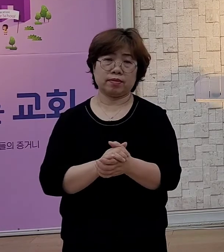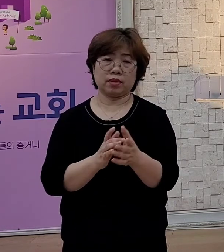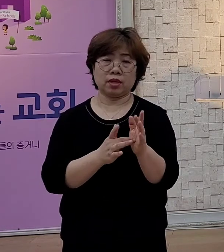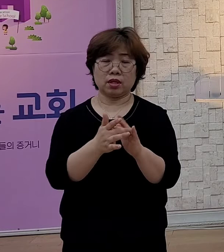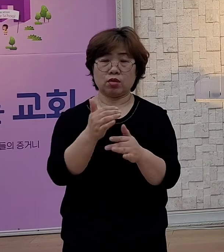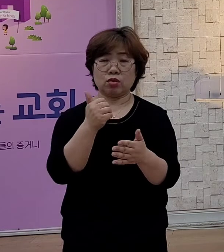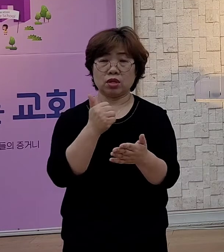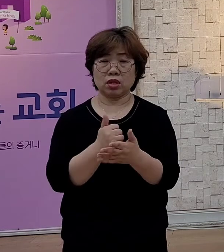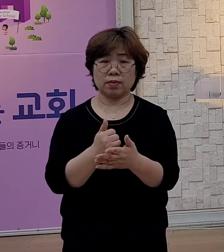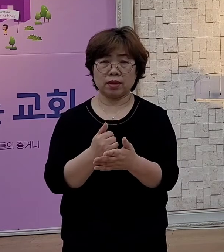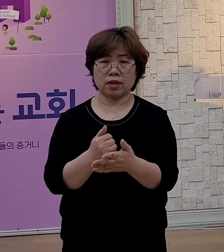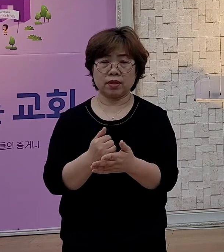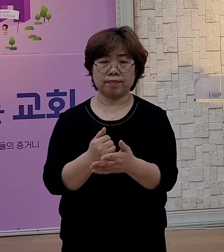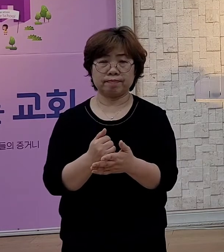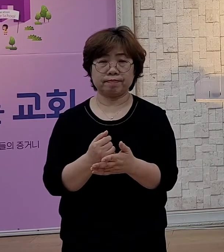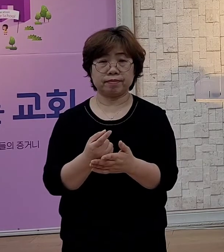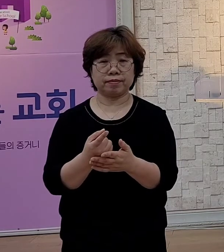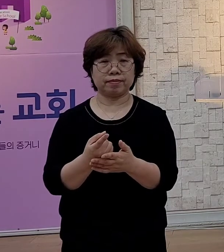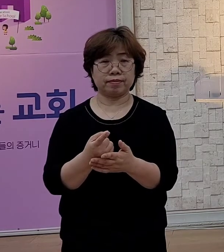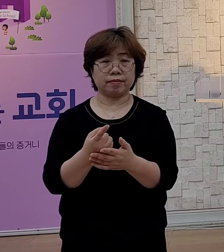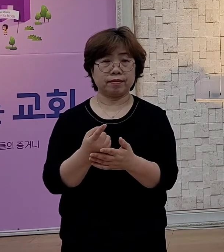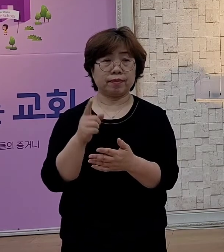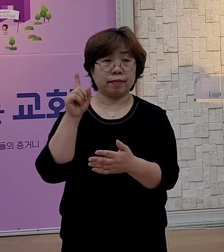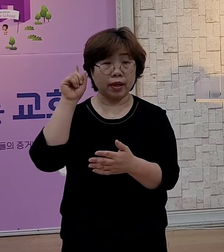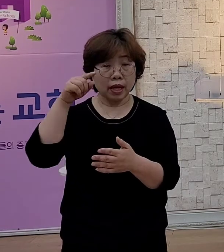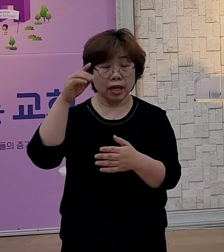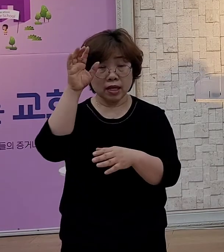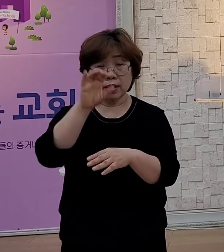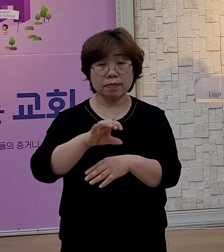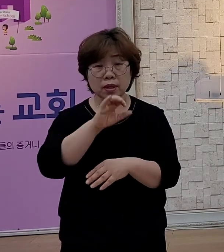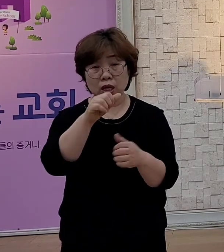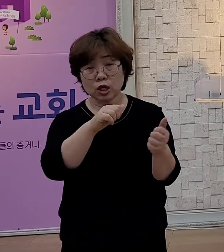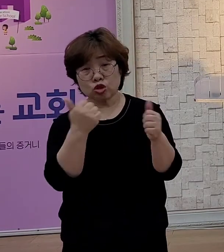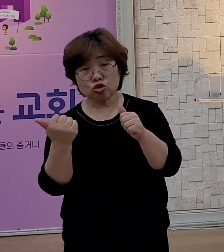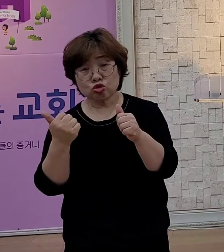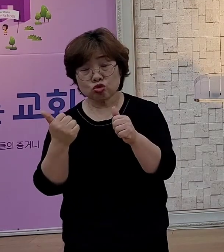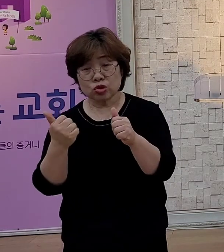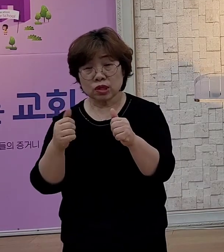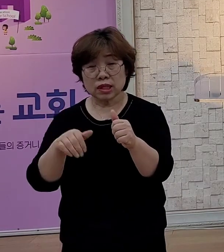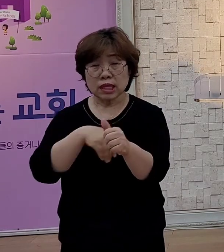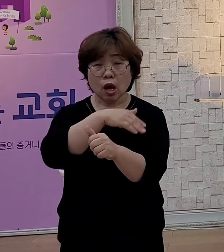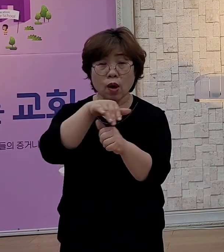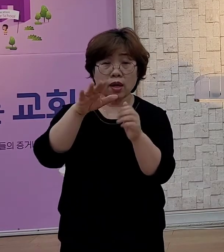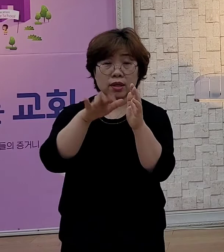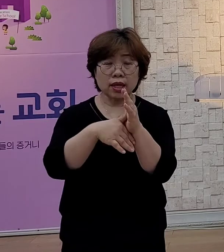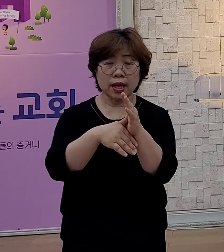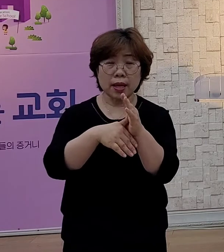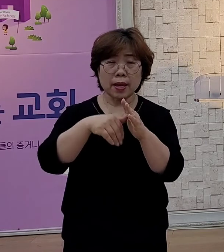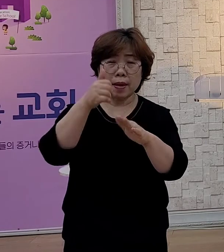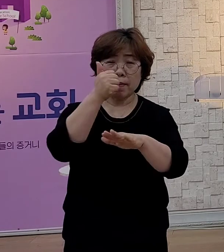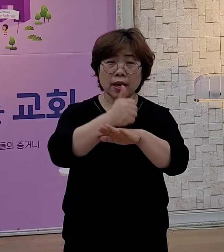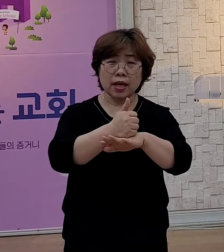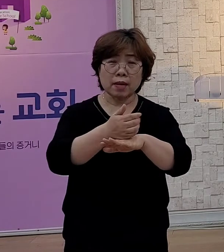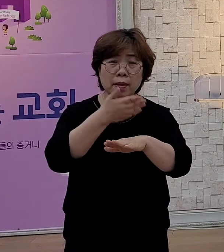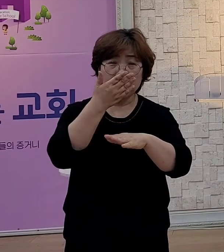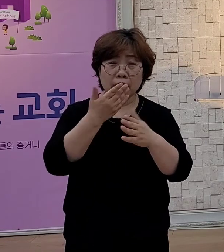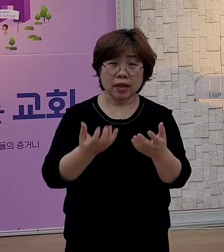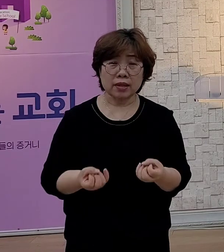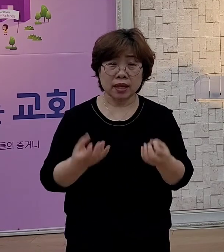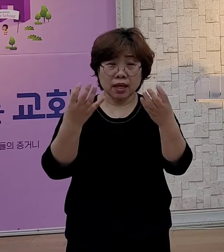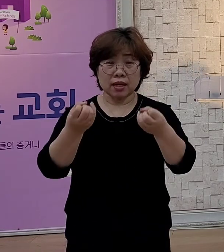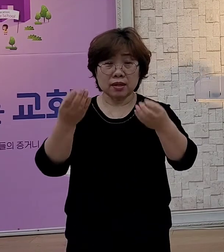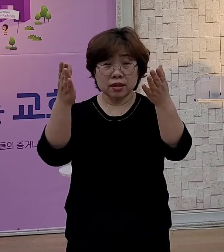그 시점이 오늘 하루 전날, 오늘 그 최후의 만찬을 이렇게 베풀어